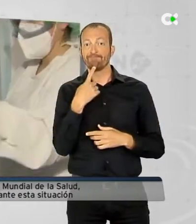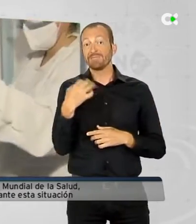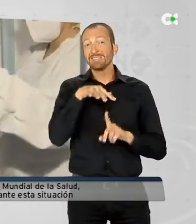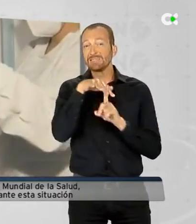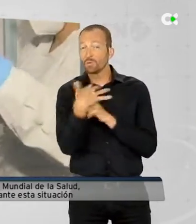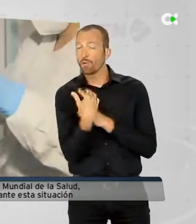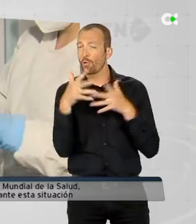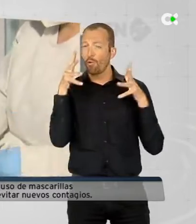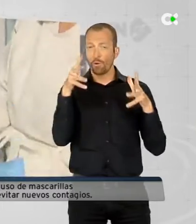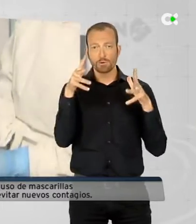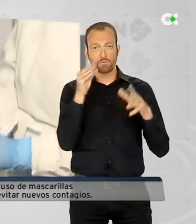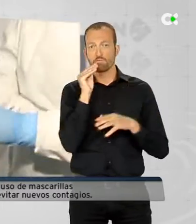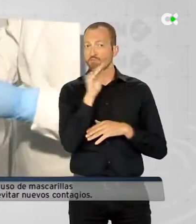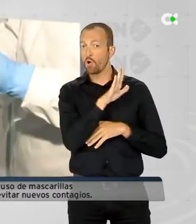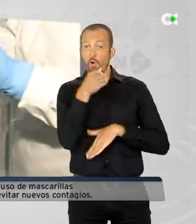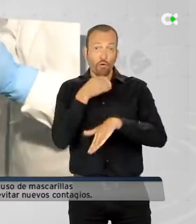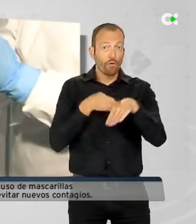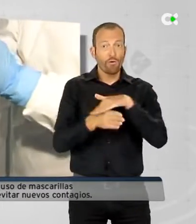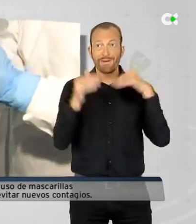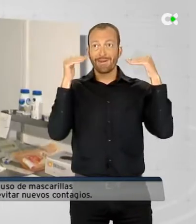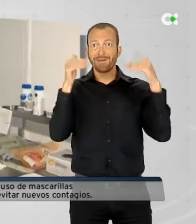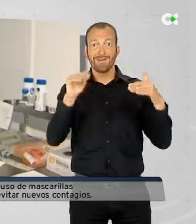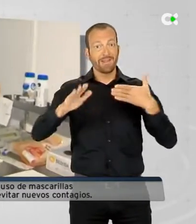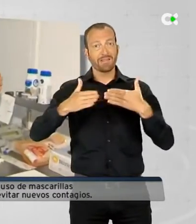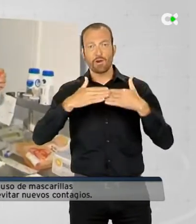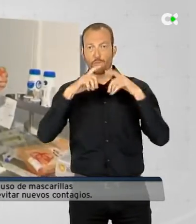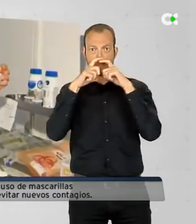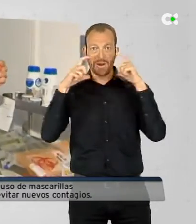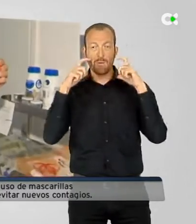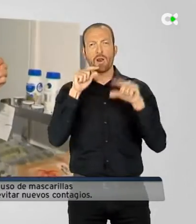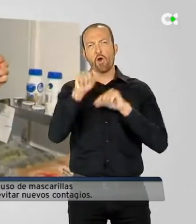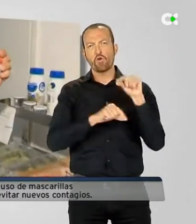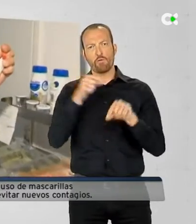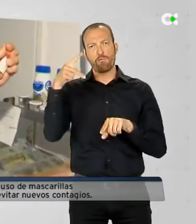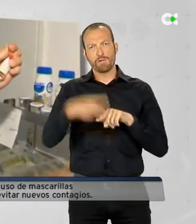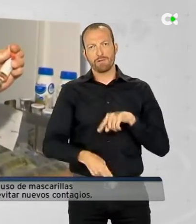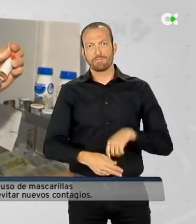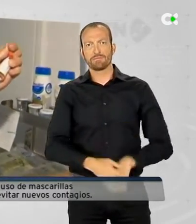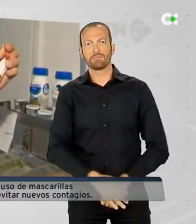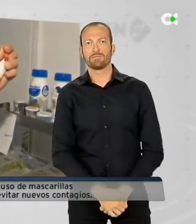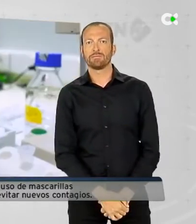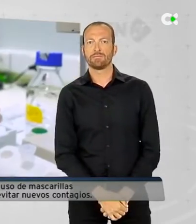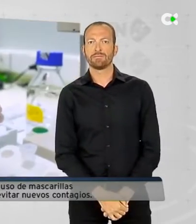esta situación, recomienda el uso de mascarillas en interiores para evitar nuevos contagios.